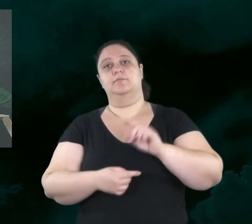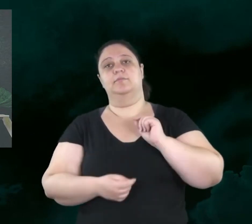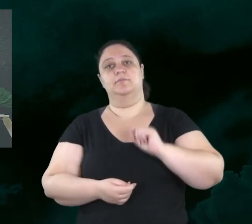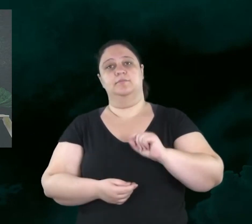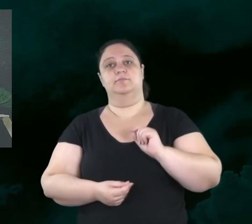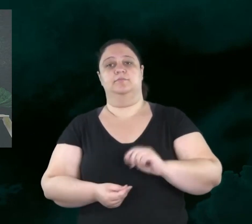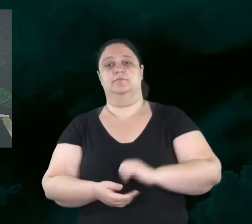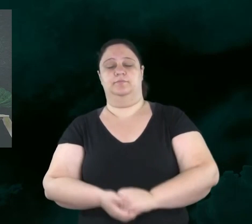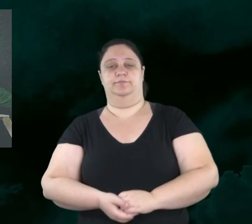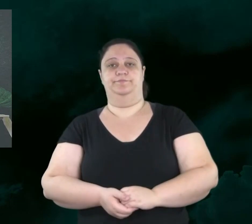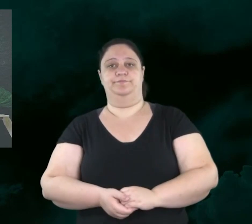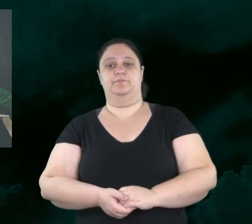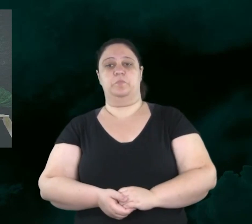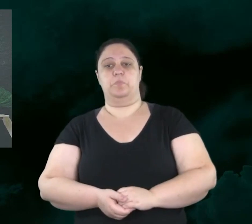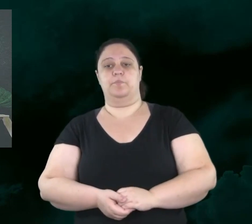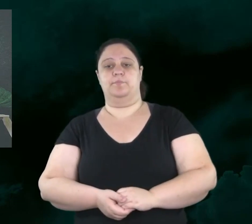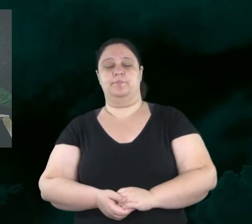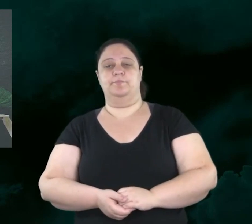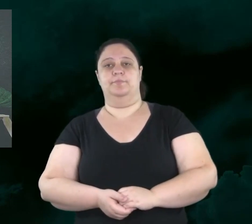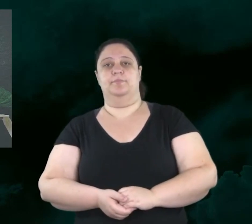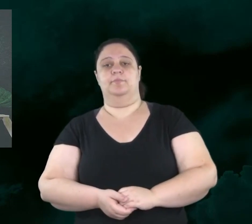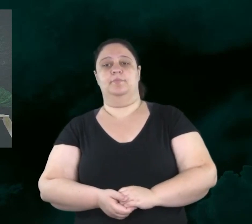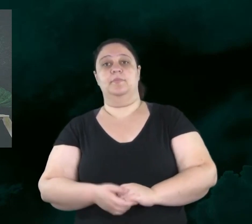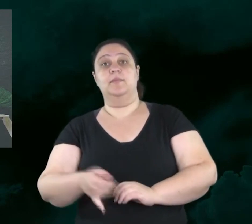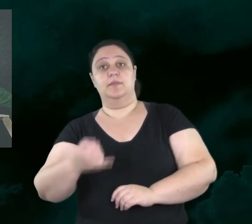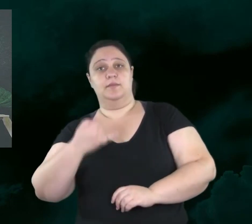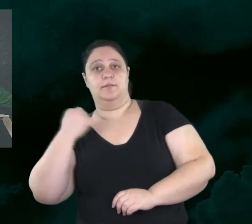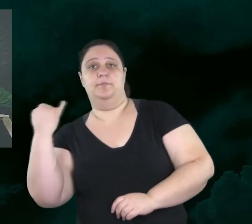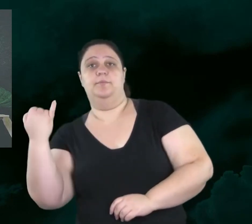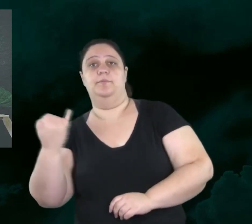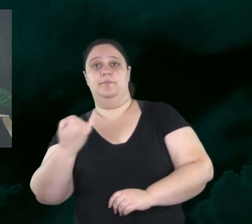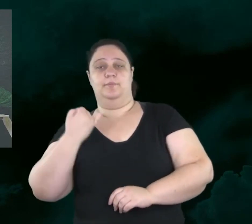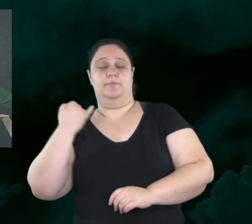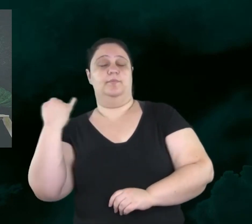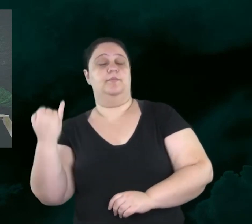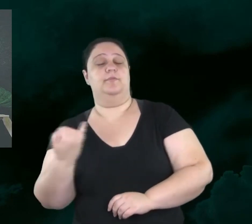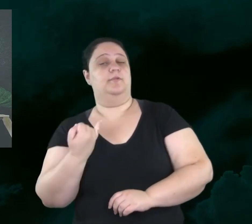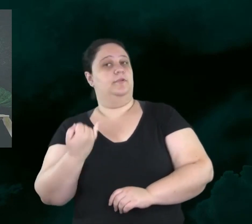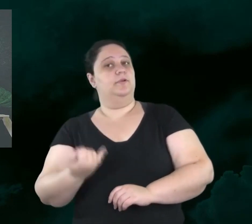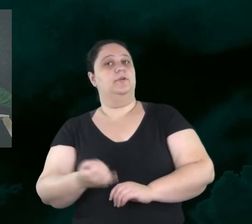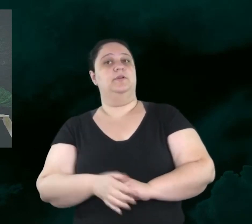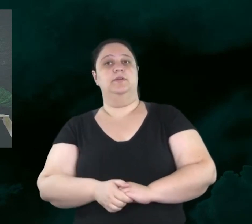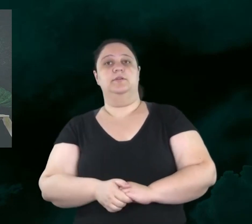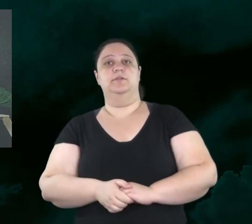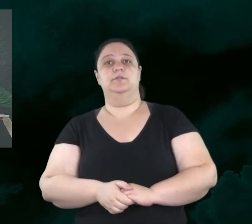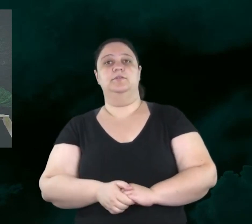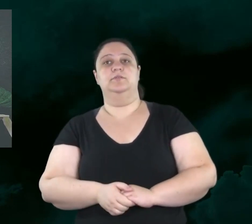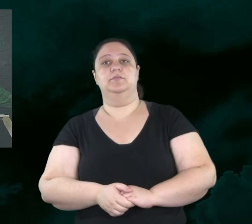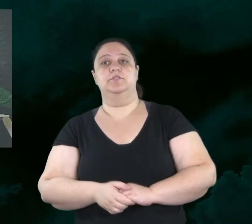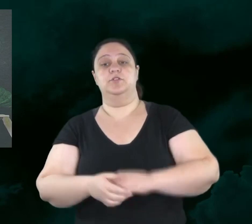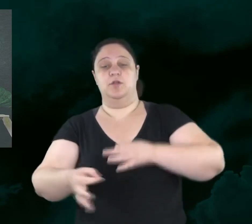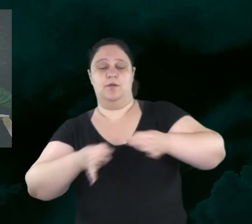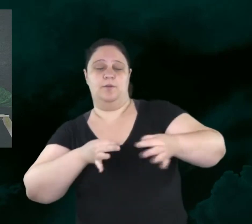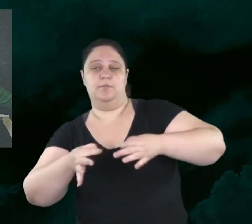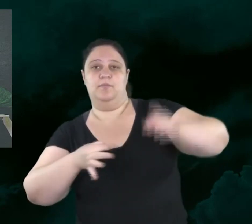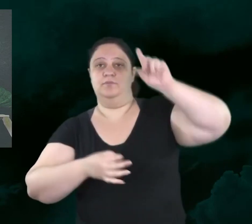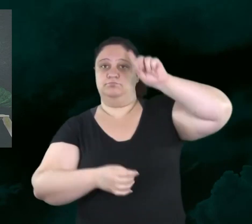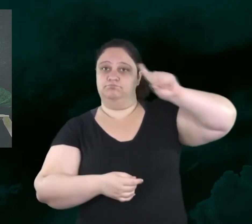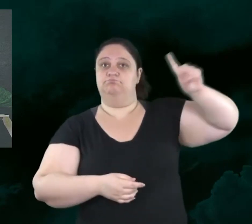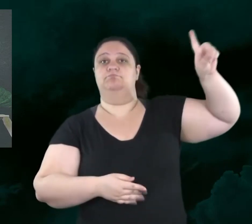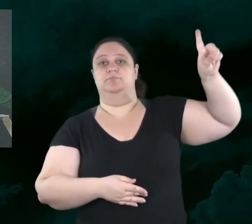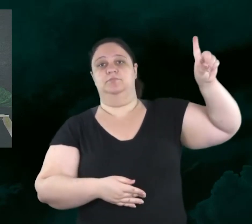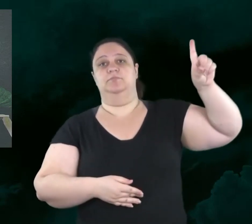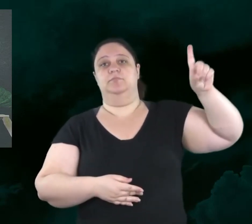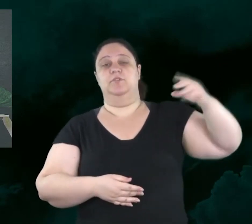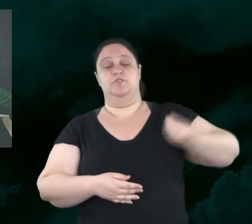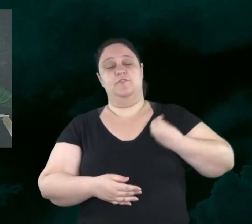mostrar a importância, né, da estrutura que Deus estabeleceu para a nossa vida cristã e a nossa